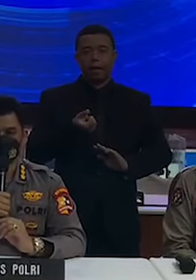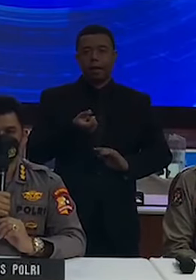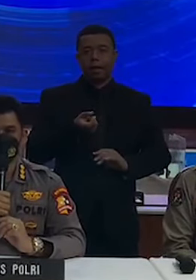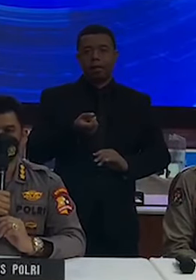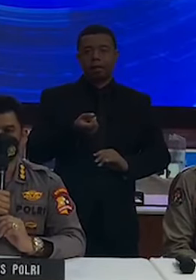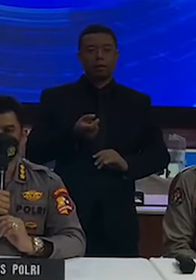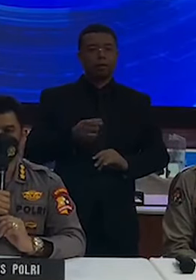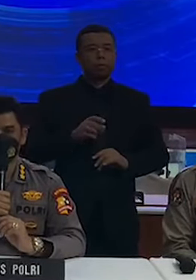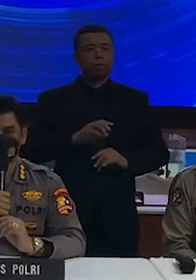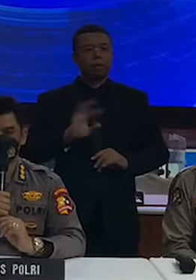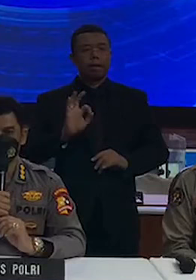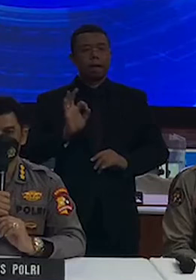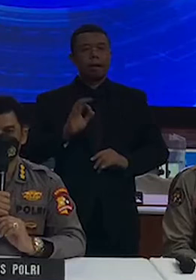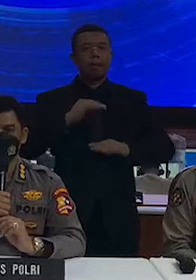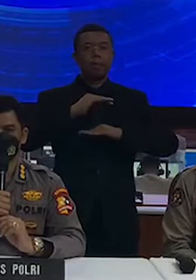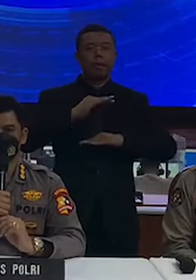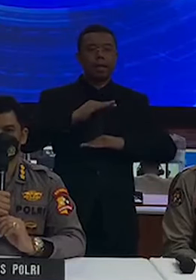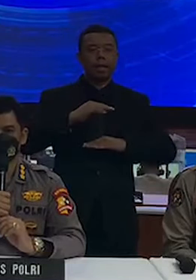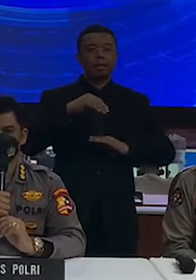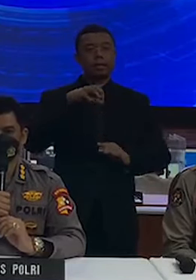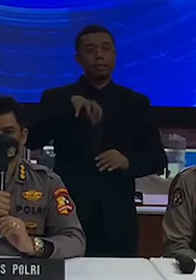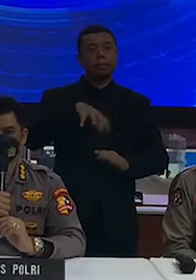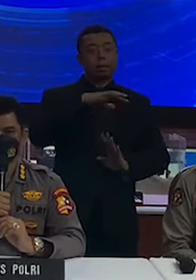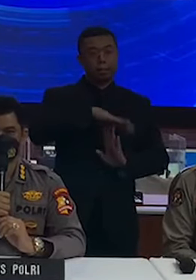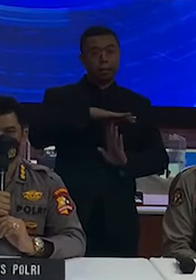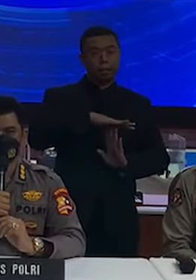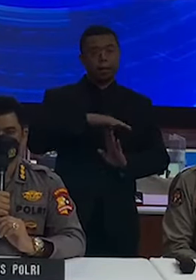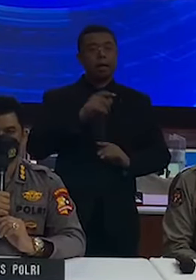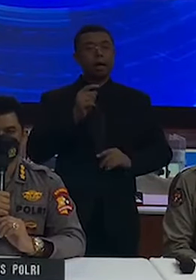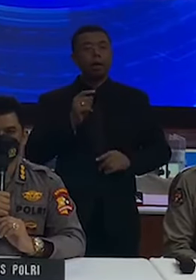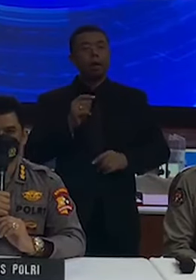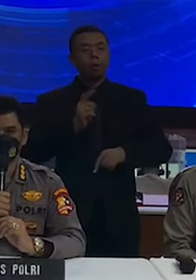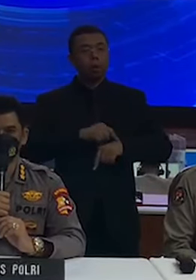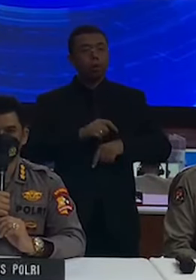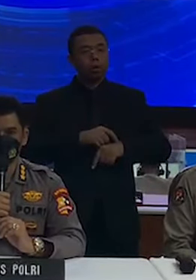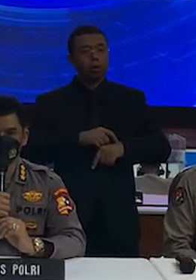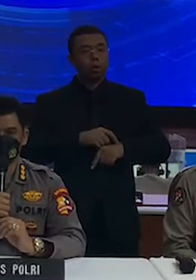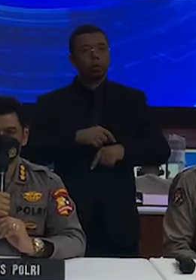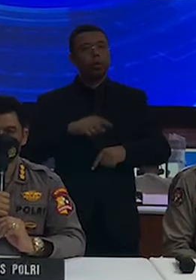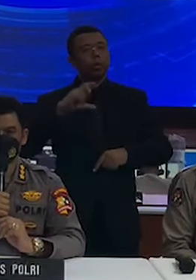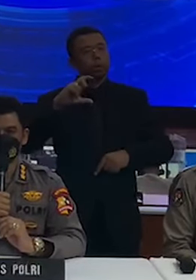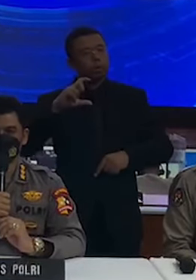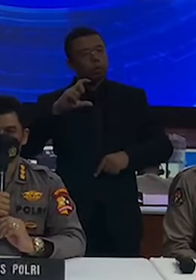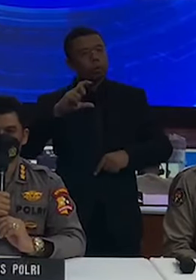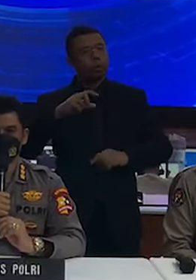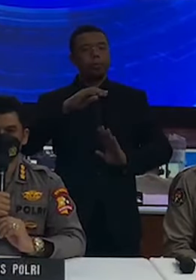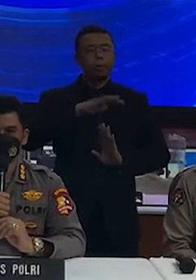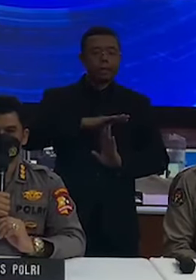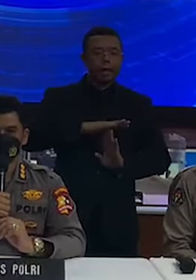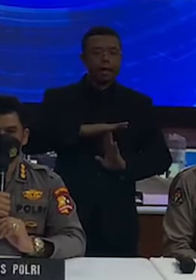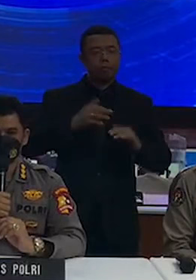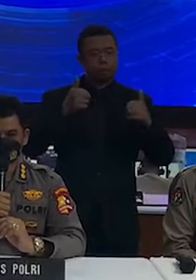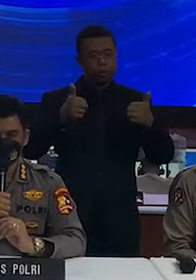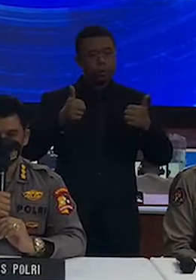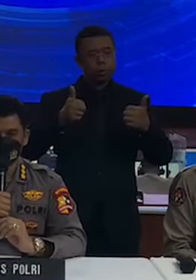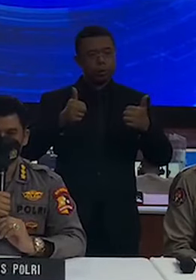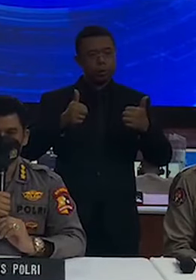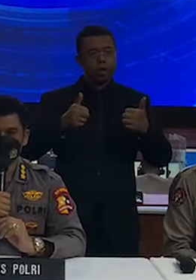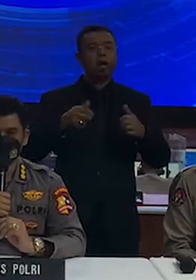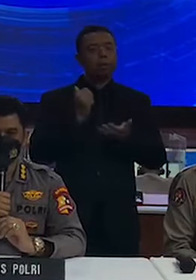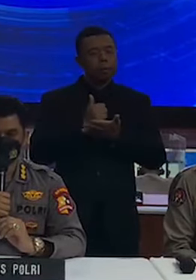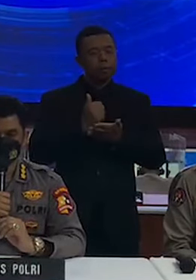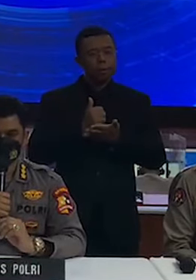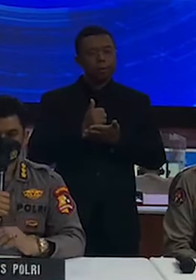ada namanya keterbatasan di rest area. Di manakala belum cukup untuk sehatnya,